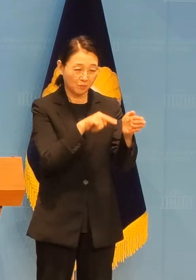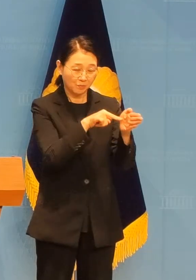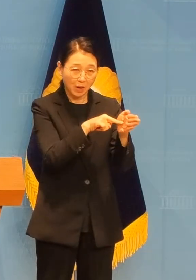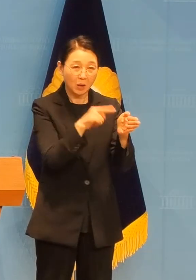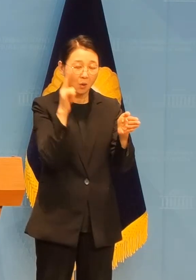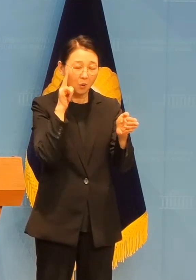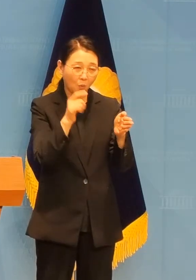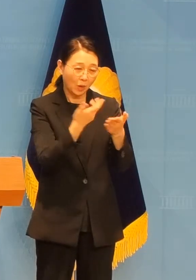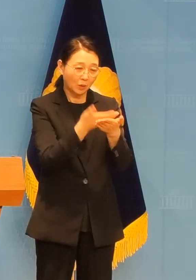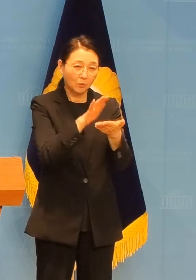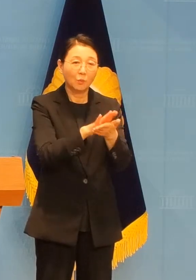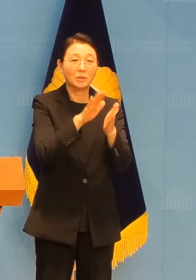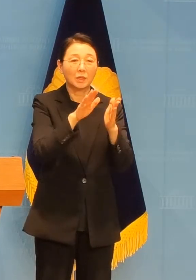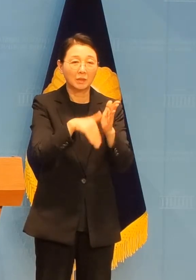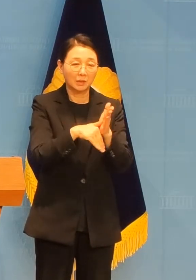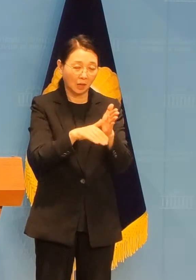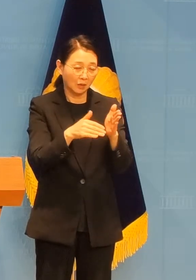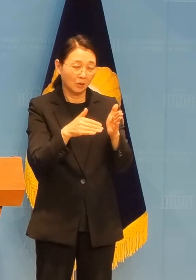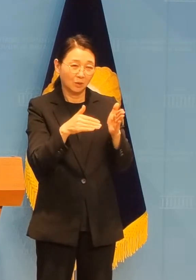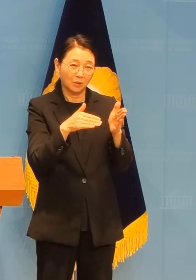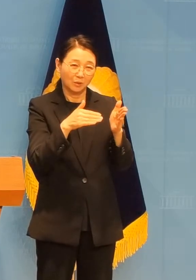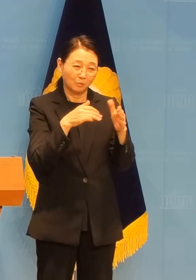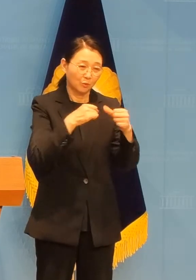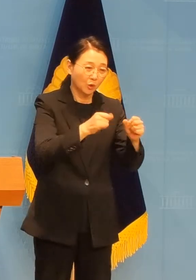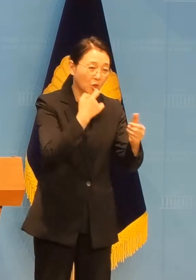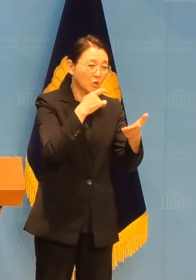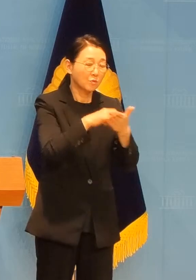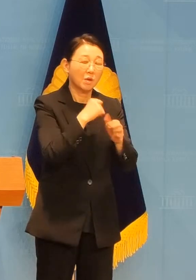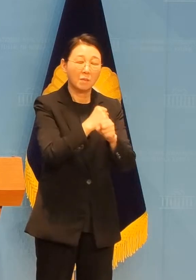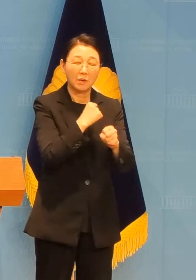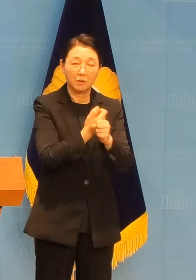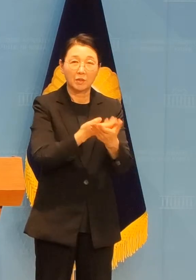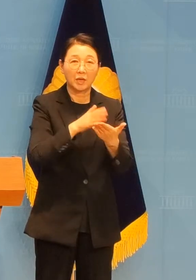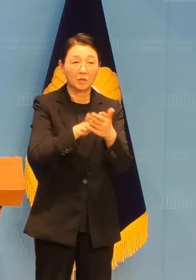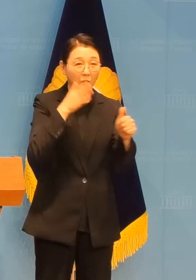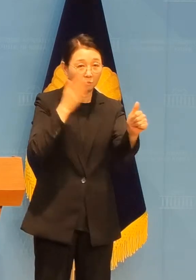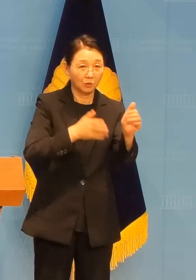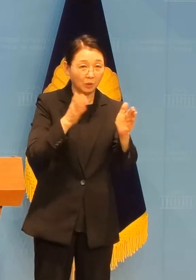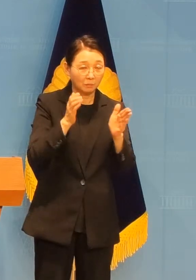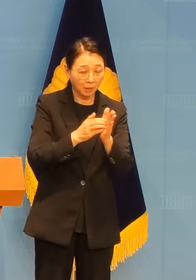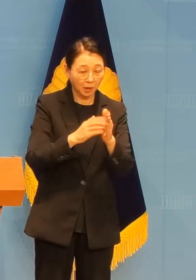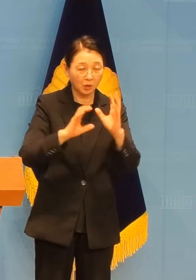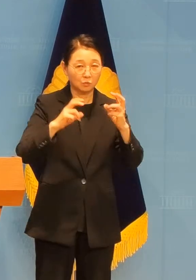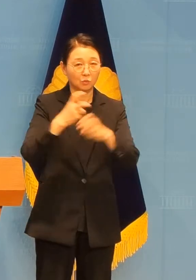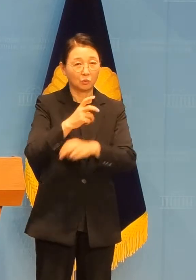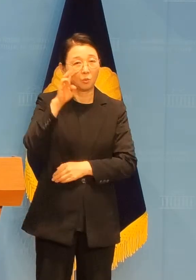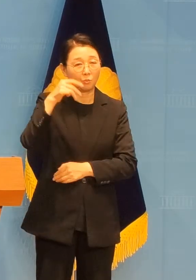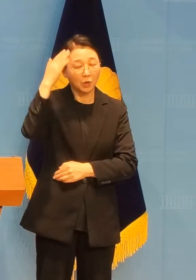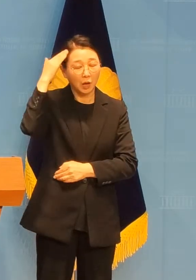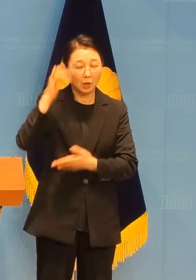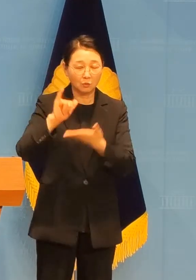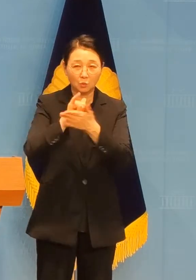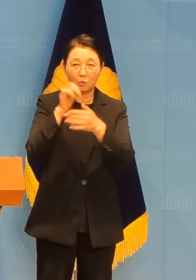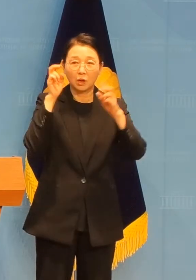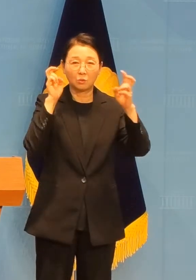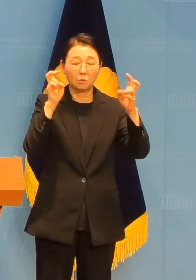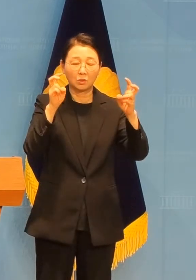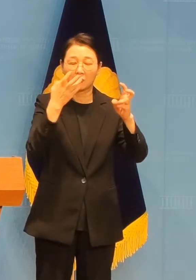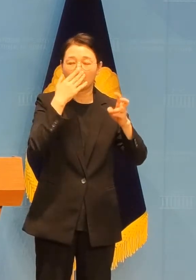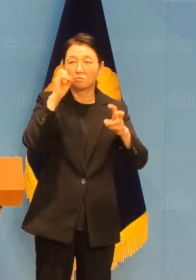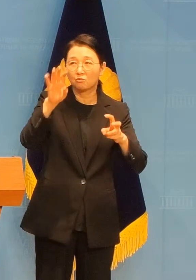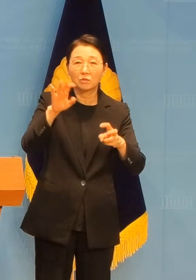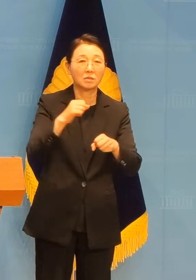공사 당시 부서지기 쉽게 개선해야 한다라는 지적이 있었지만 국토부와 한국공항공사는 이를